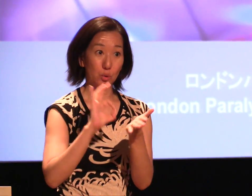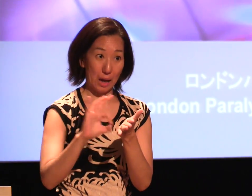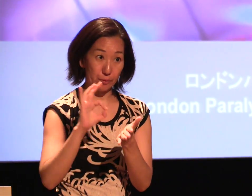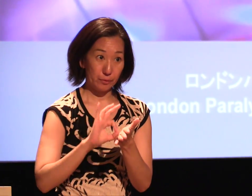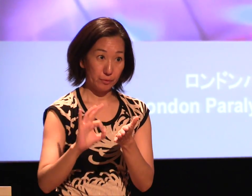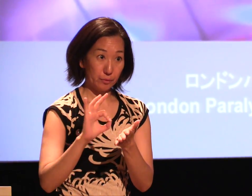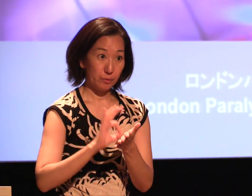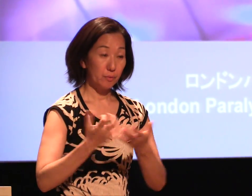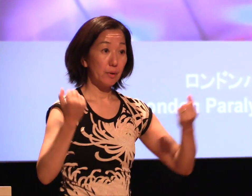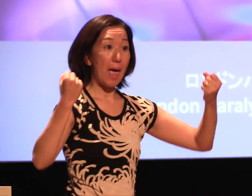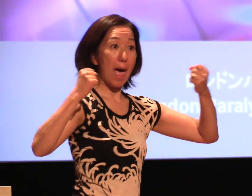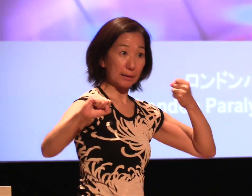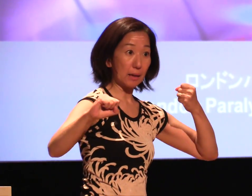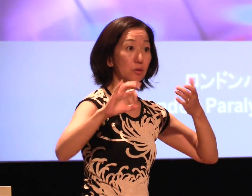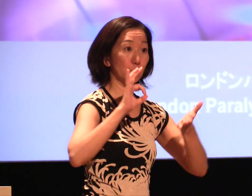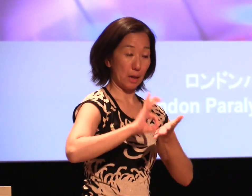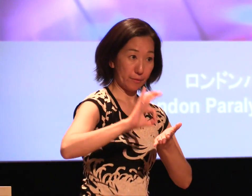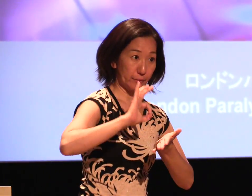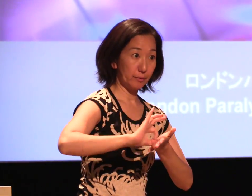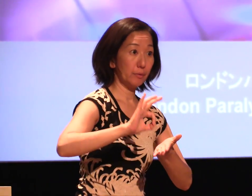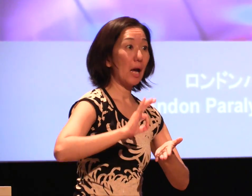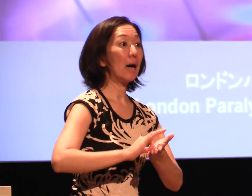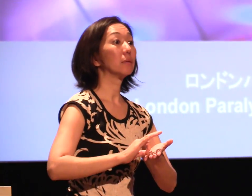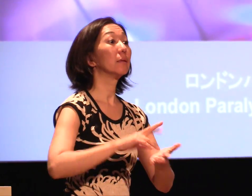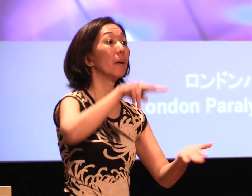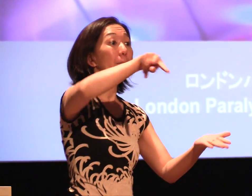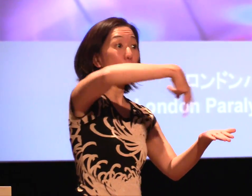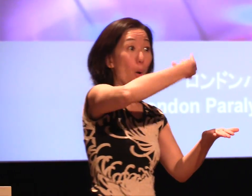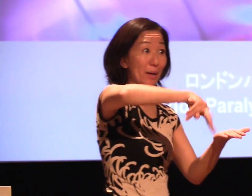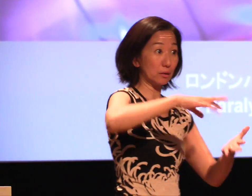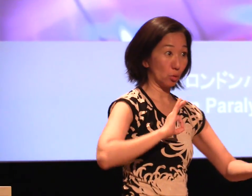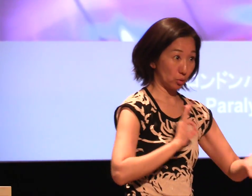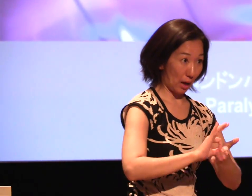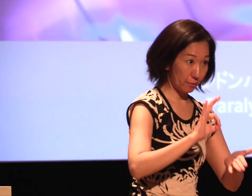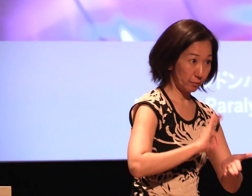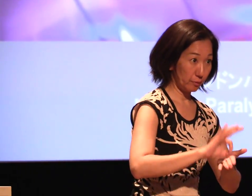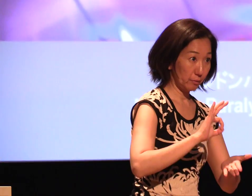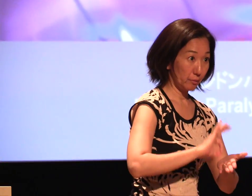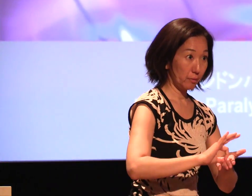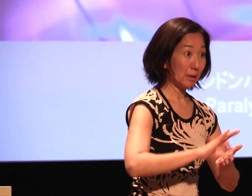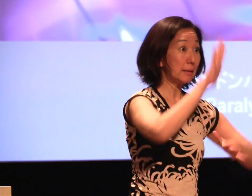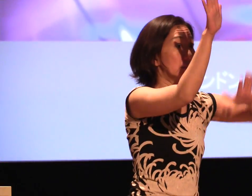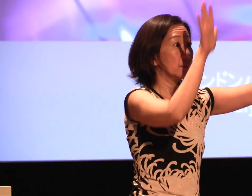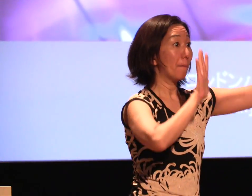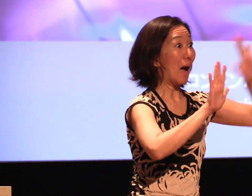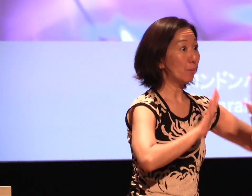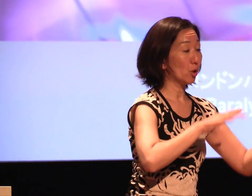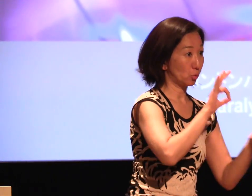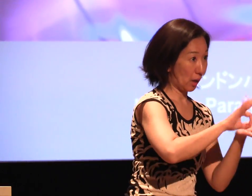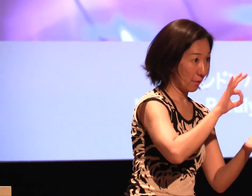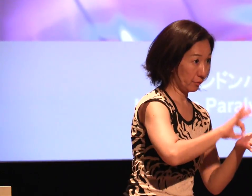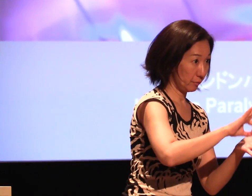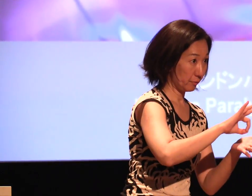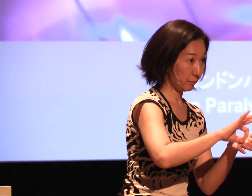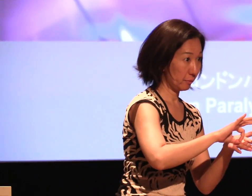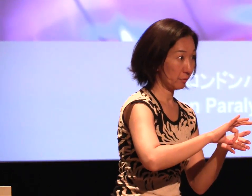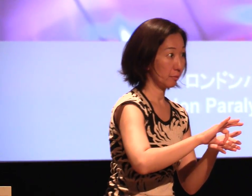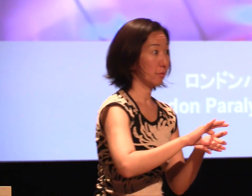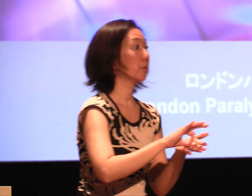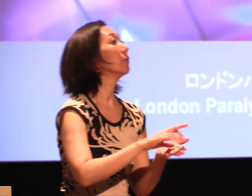それから音楽を使って演劇を使ってパフォーマンスを使うパントマイムを